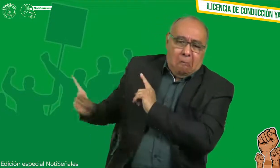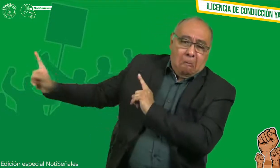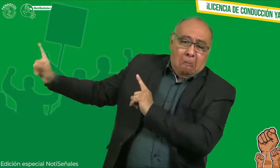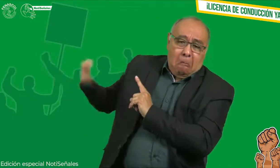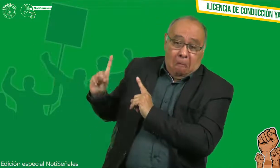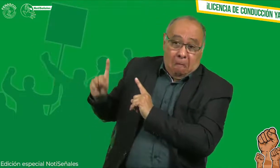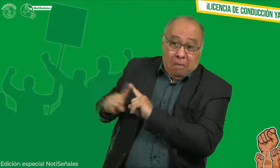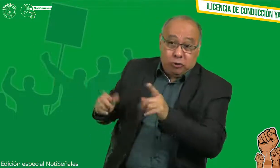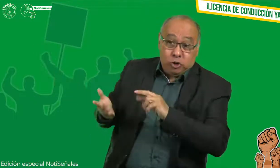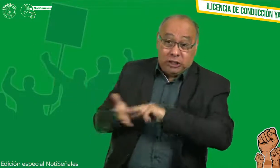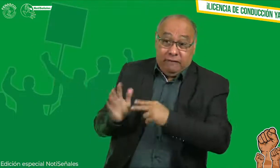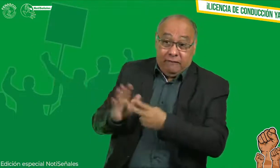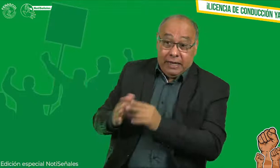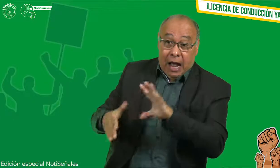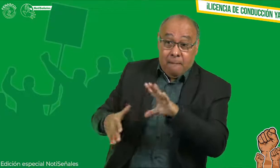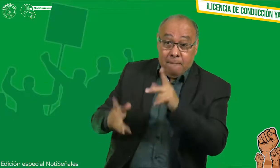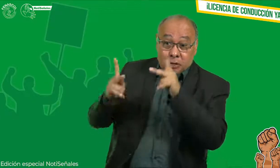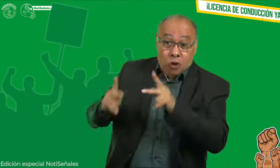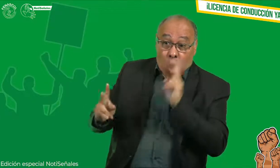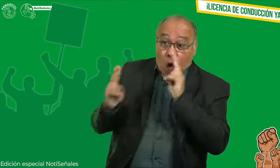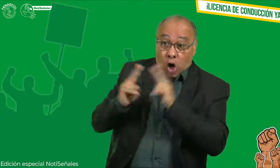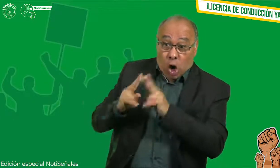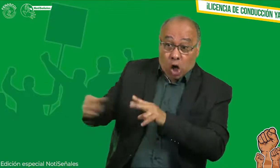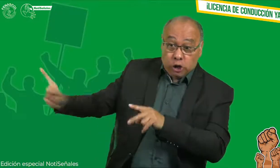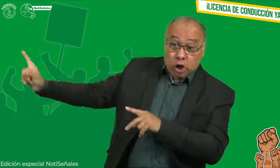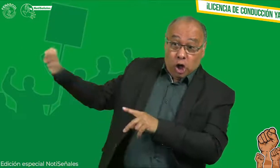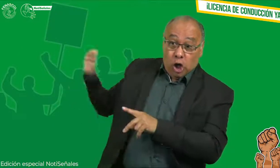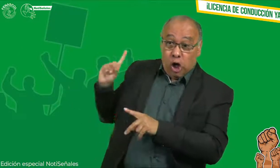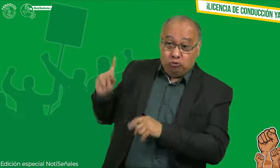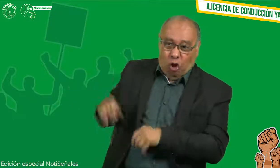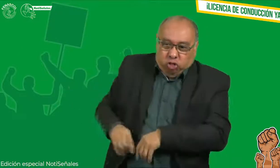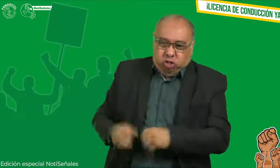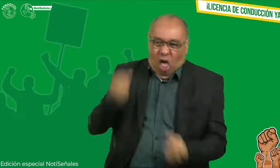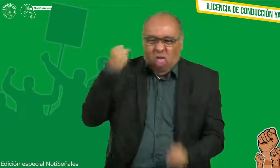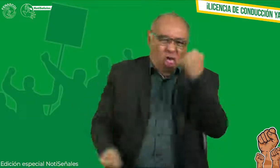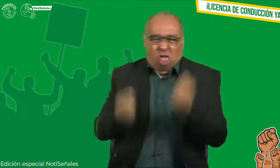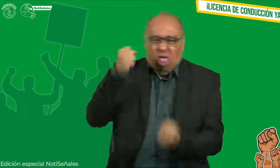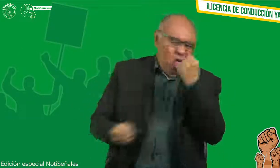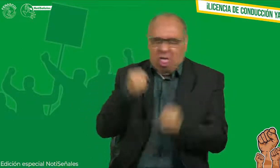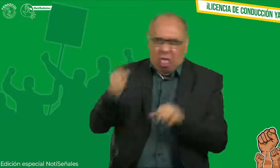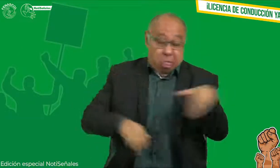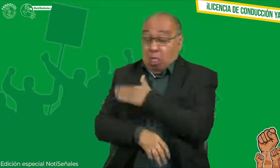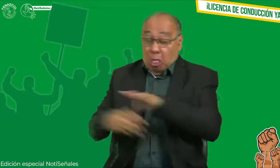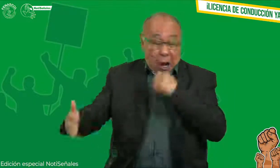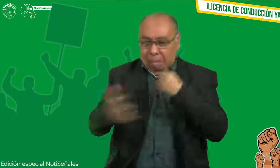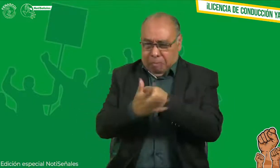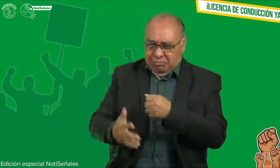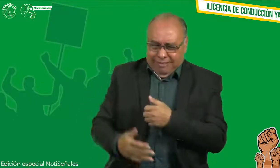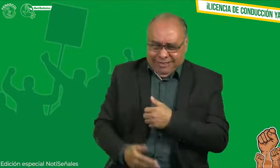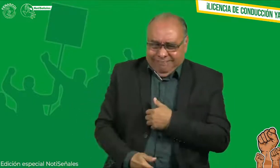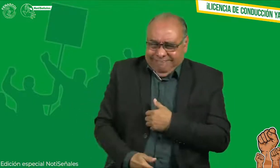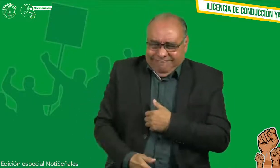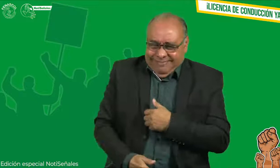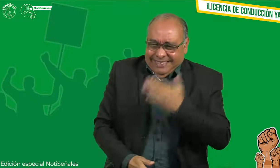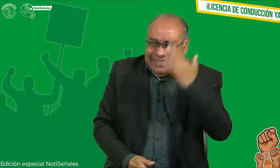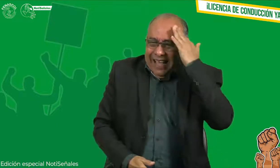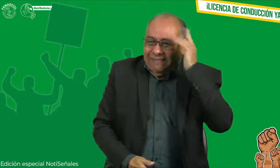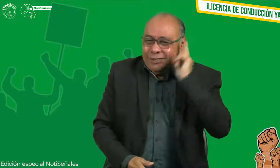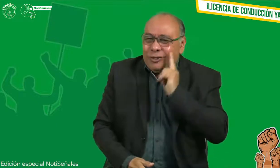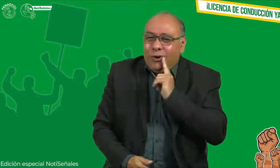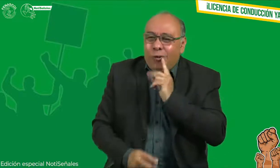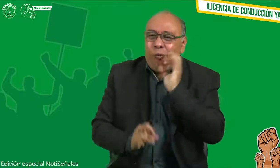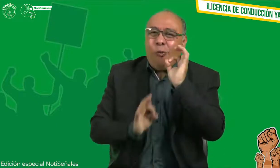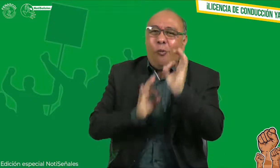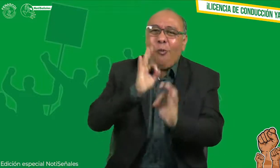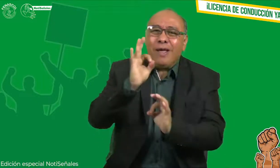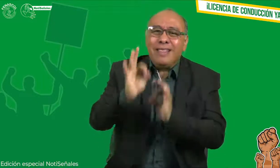diferencia de llevar a un amigo, a una familia en su automóvil particular, a estar conduciendo transporte público llevando a